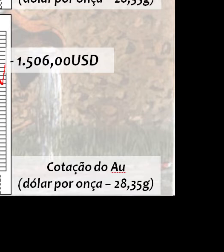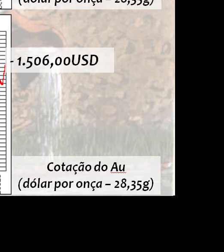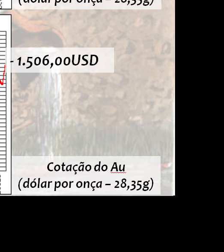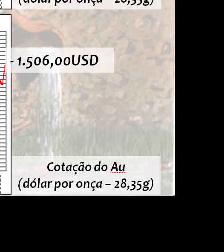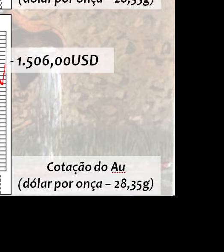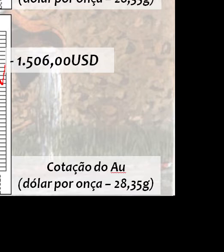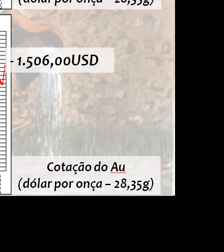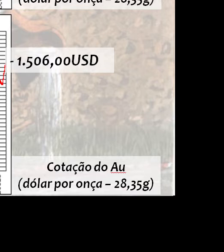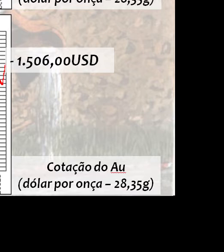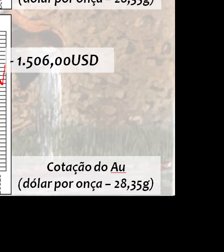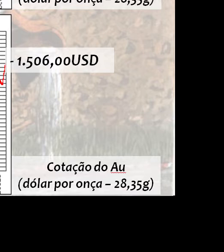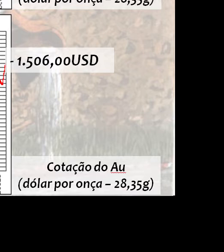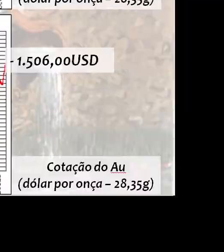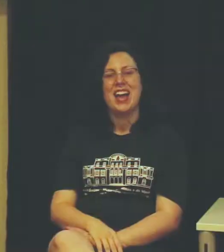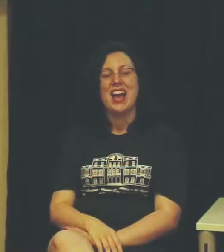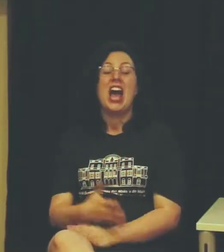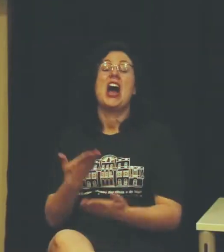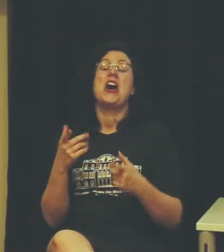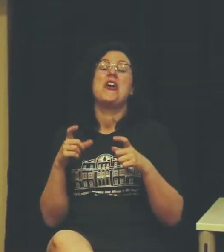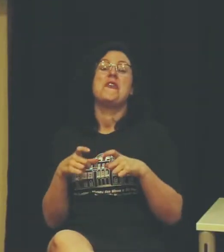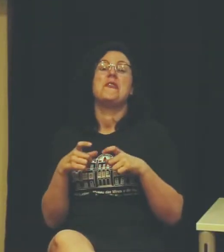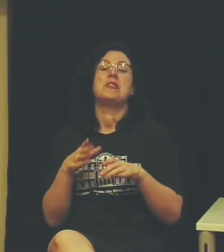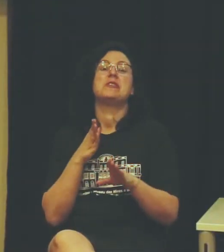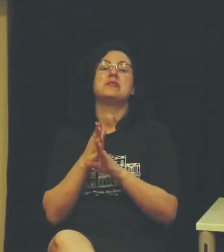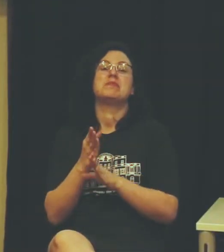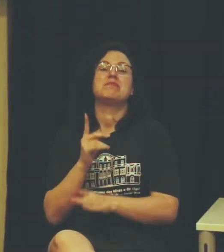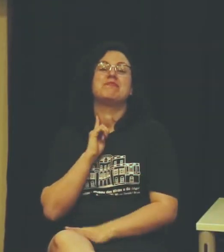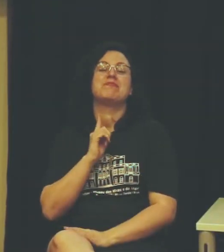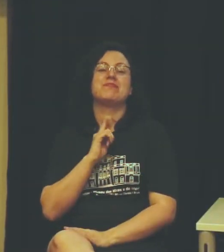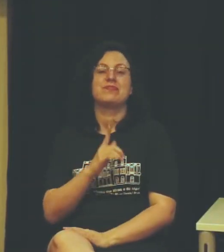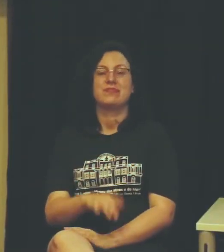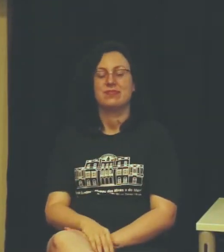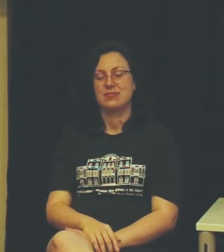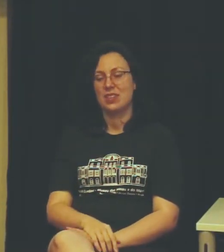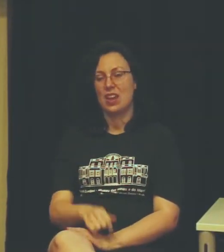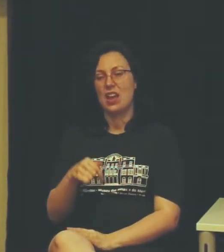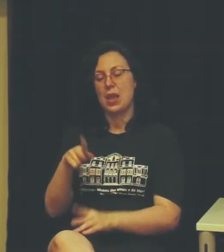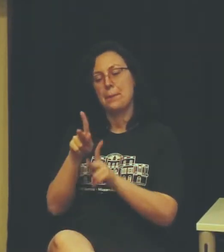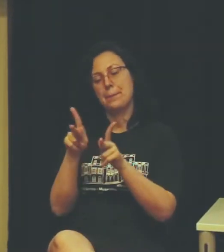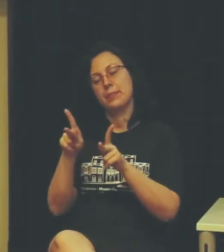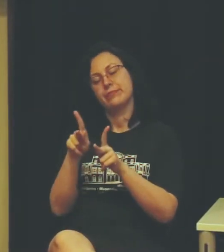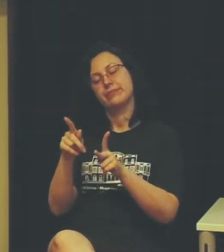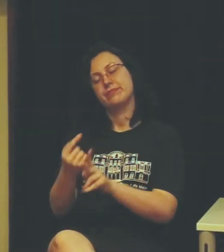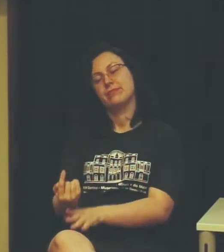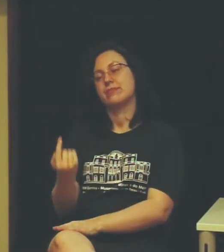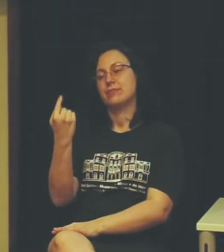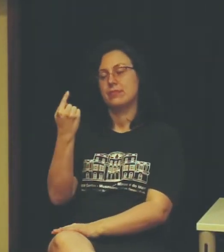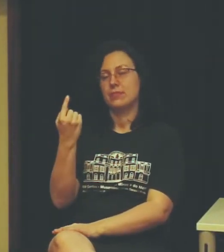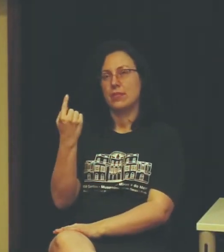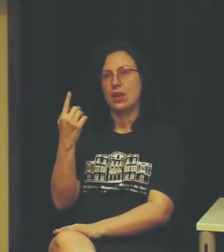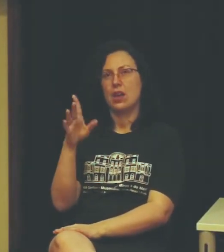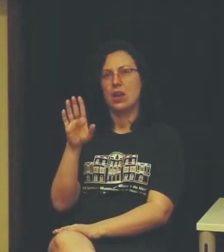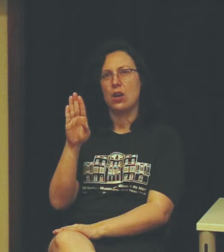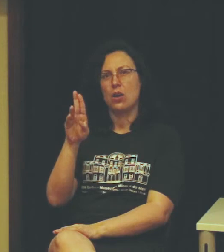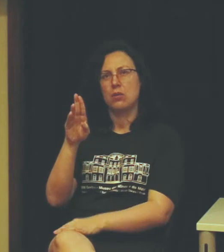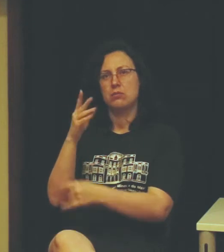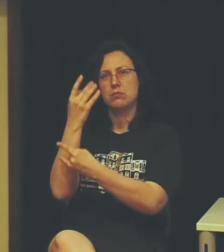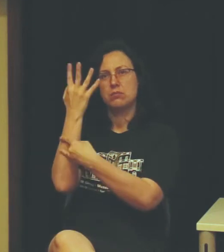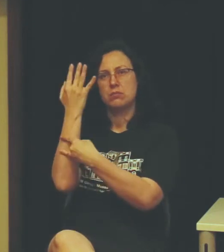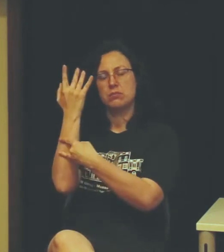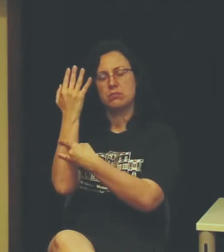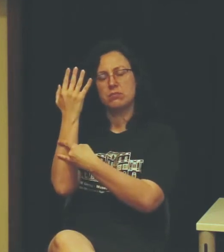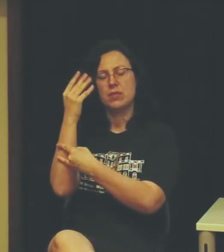E aonde encontrar o paládio aqui em Minas Gerais? Esse aqui é um trabalho feito por um professor lá da UFMG, o professor